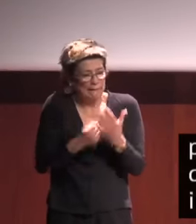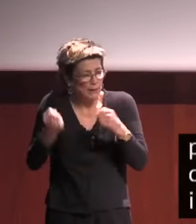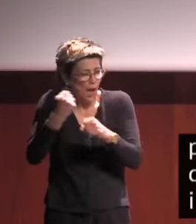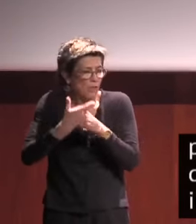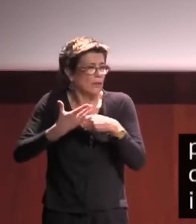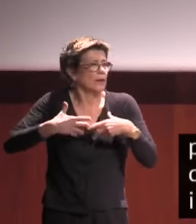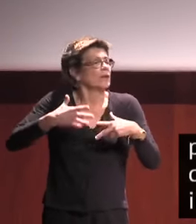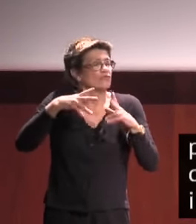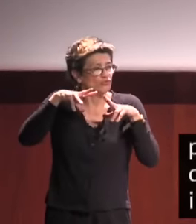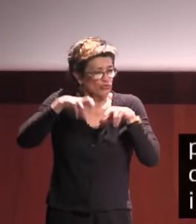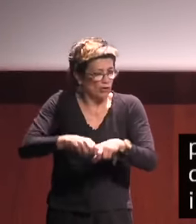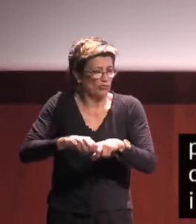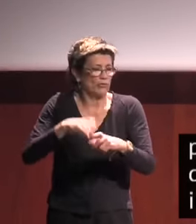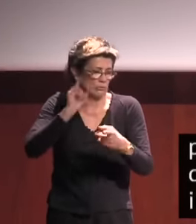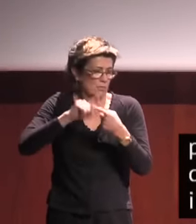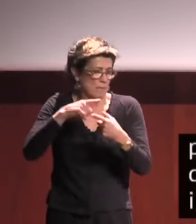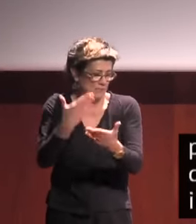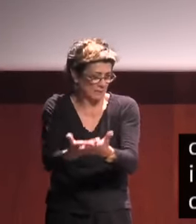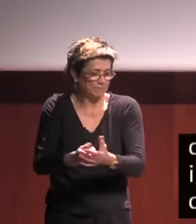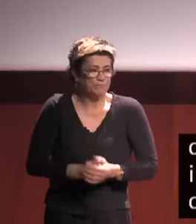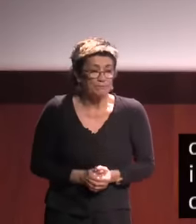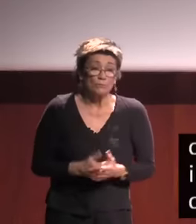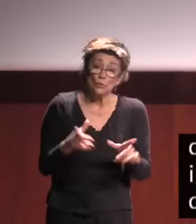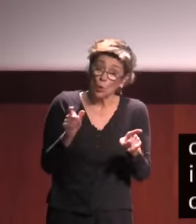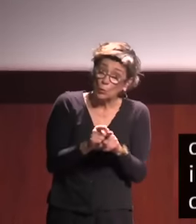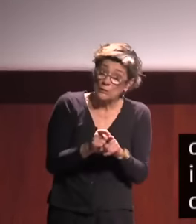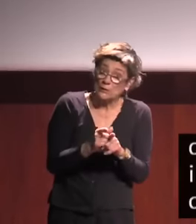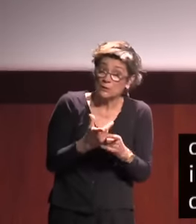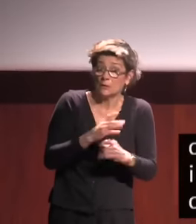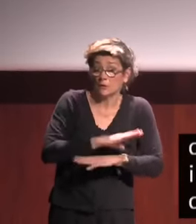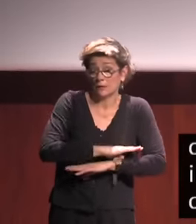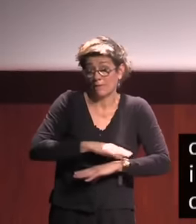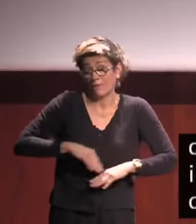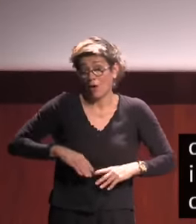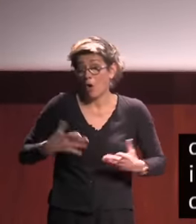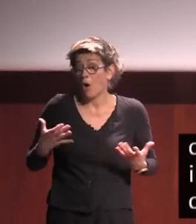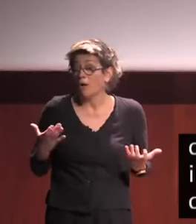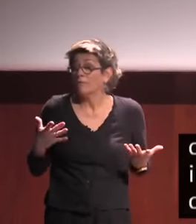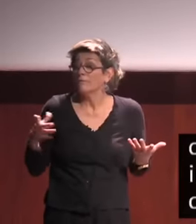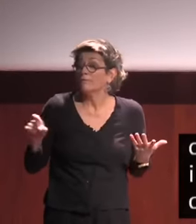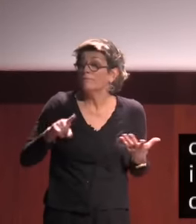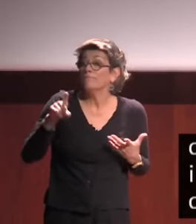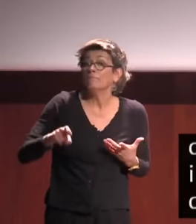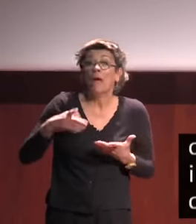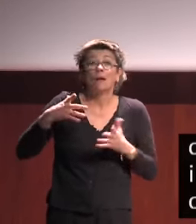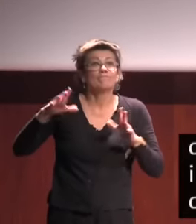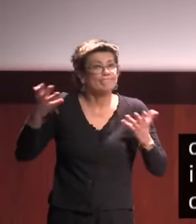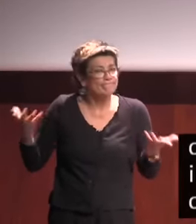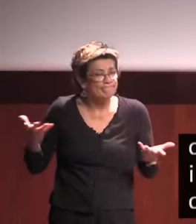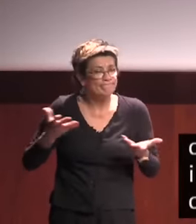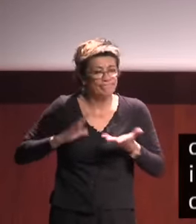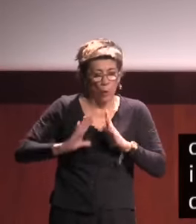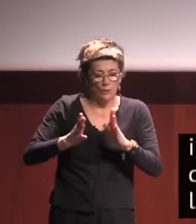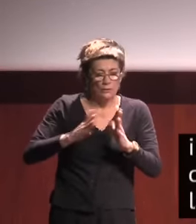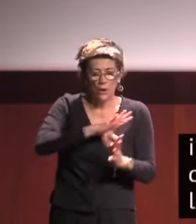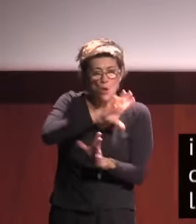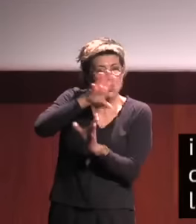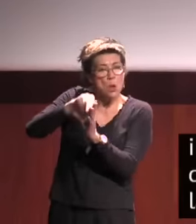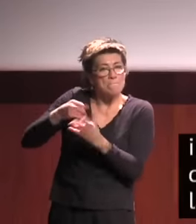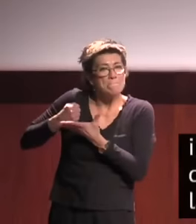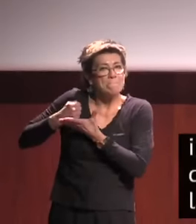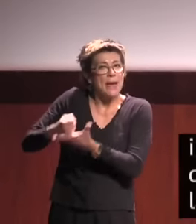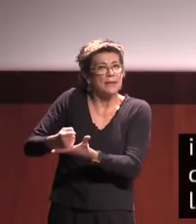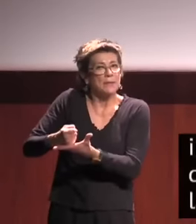questions. Nous avons enfin souhaité, par cette rencontre, poser la question de la patrimonialisation de la langue des signes